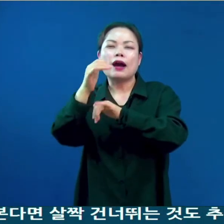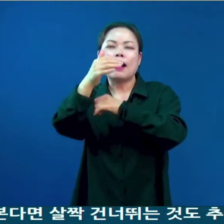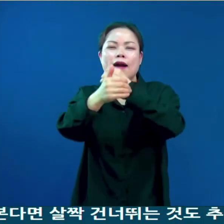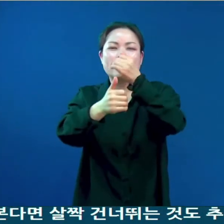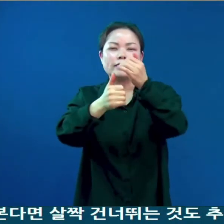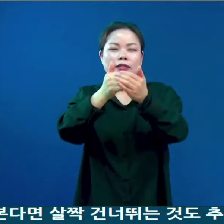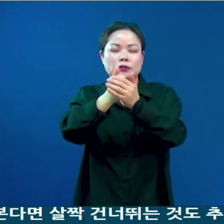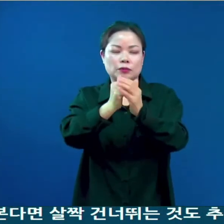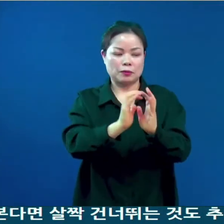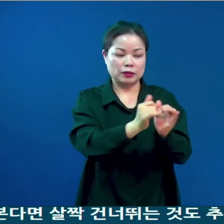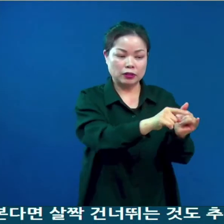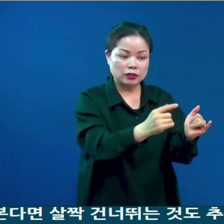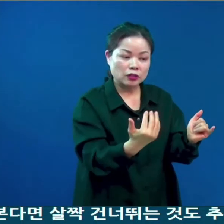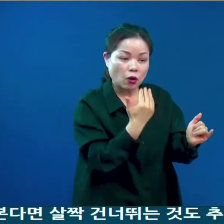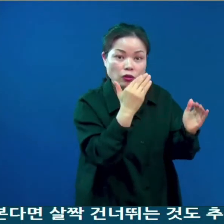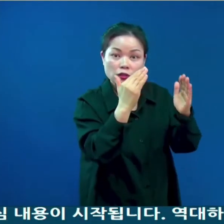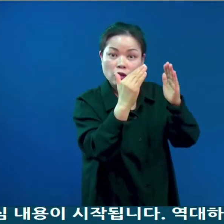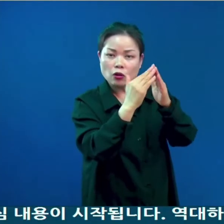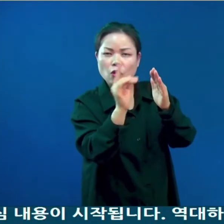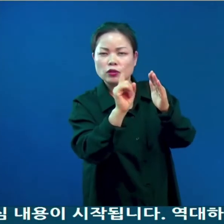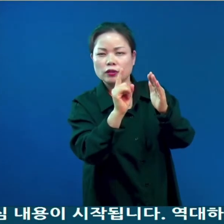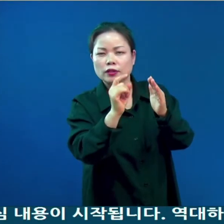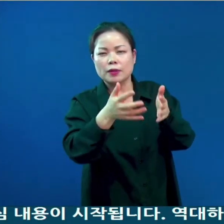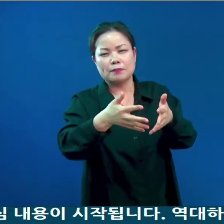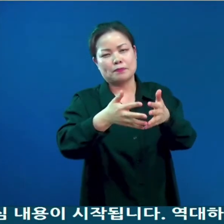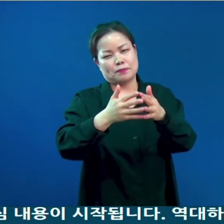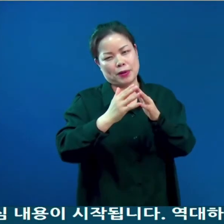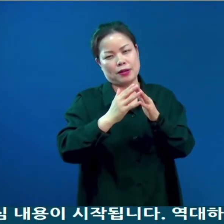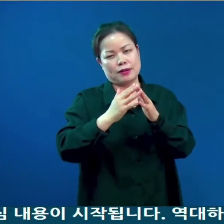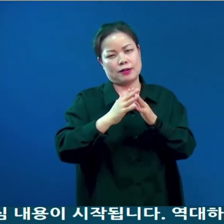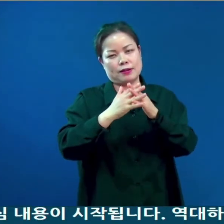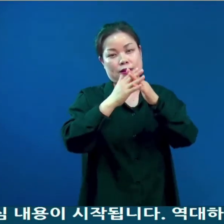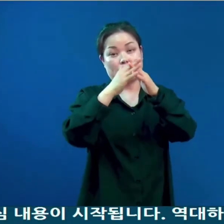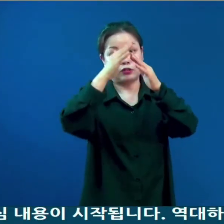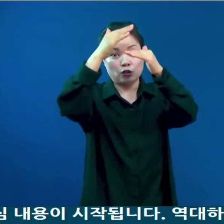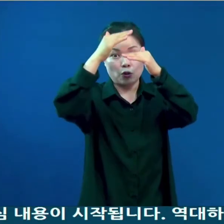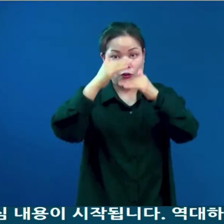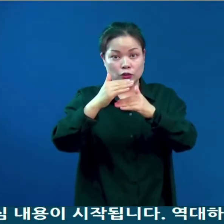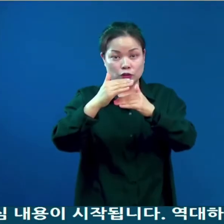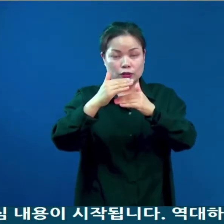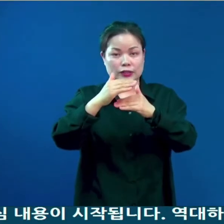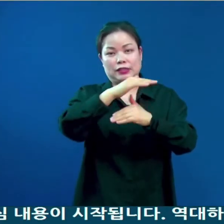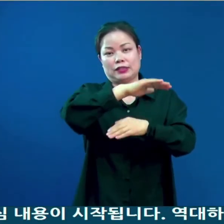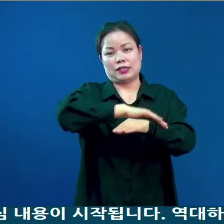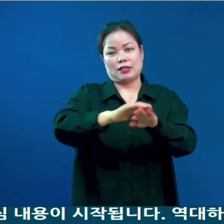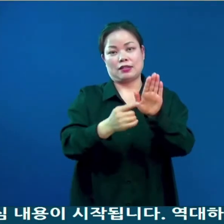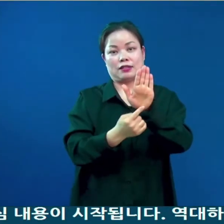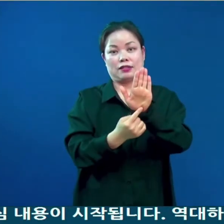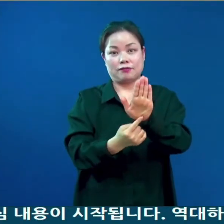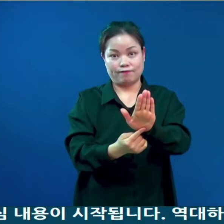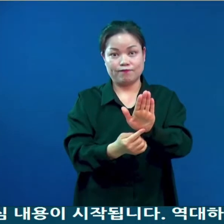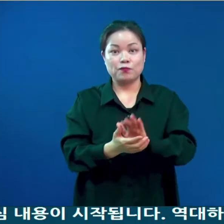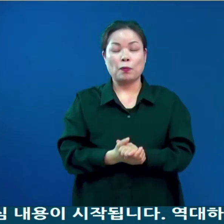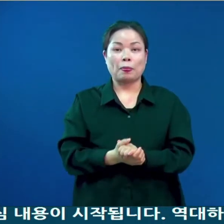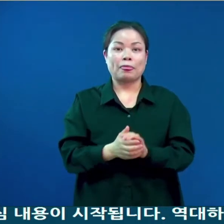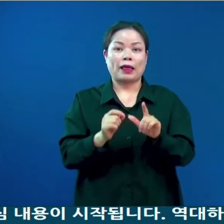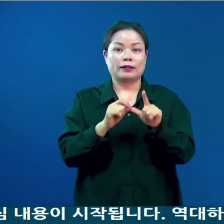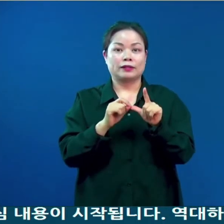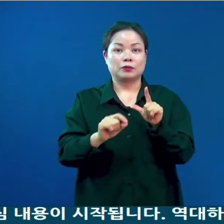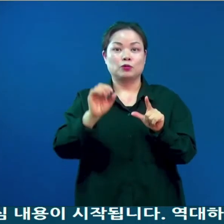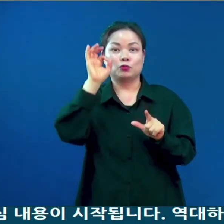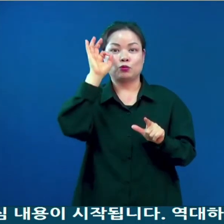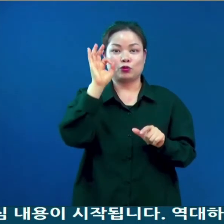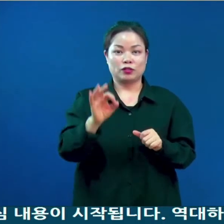하나님의 백성과 성전을 어떻게 지어가시는가 하는 내용이 중심적으로 잘 다뤄져 있습니다. 그래서 그 부분을